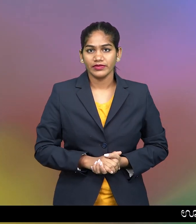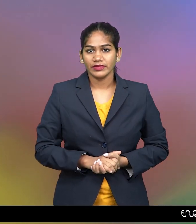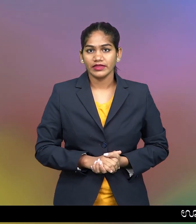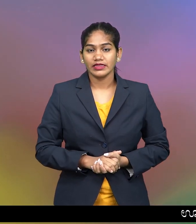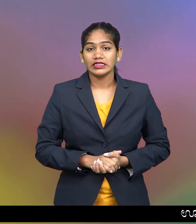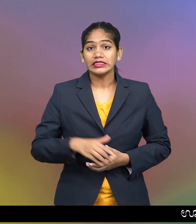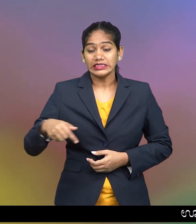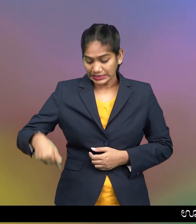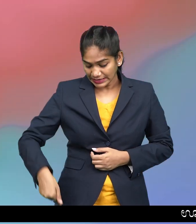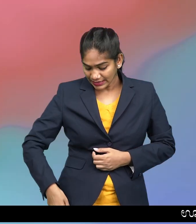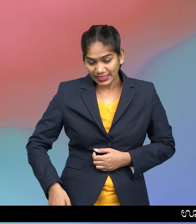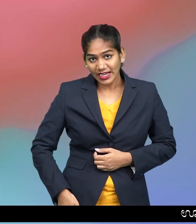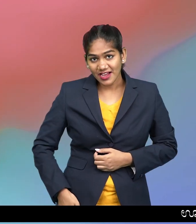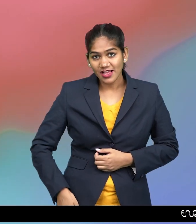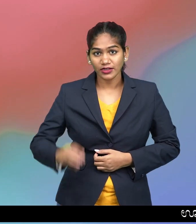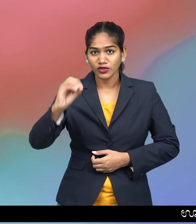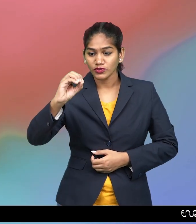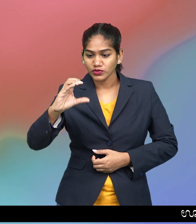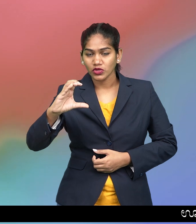ಊದಿಕೊಂಡ ಕಾಲುಗಳು,